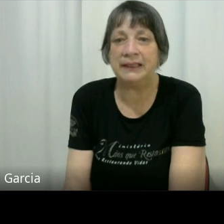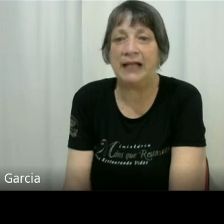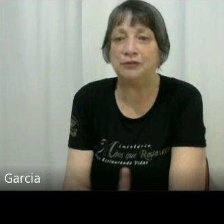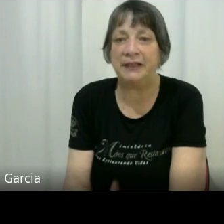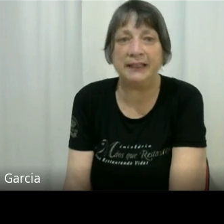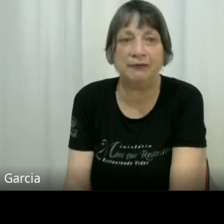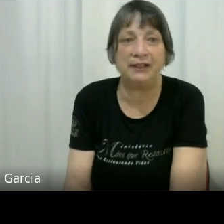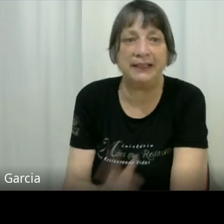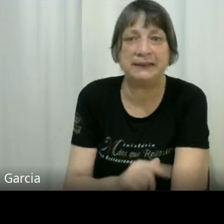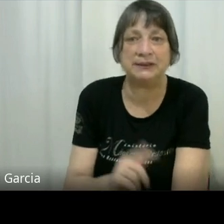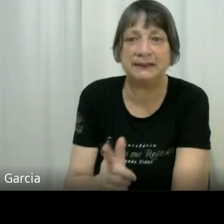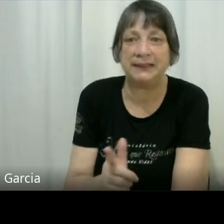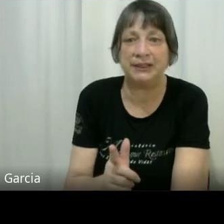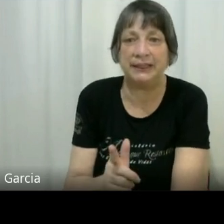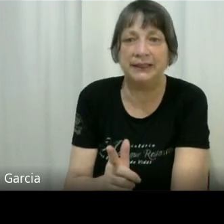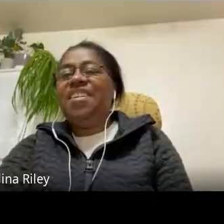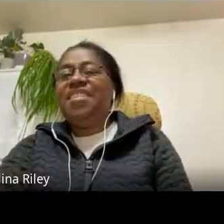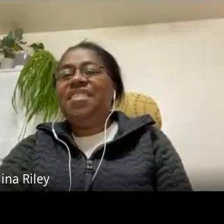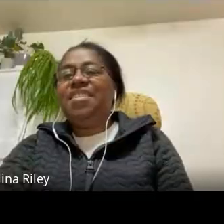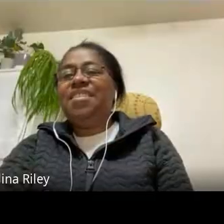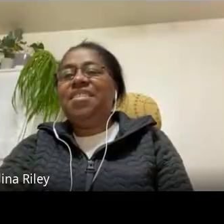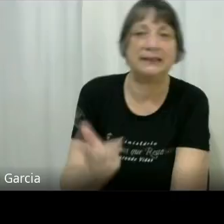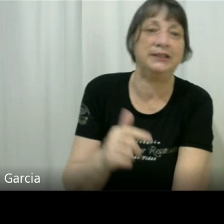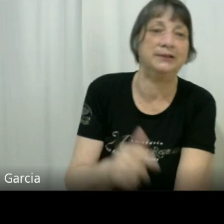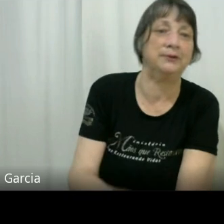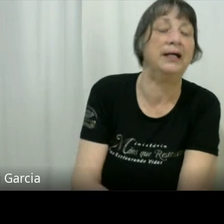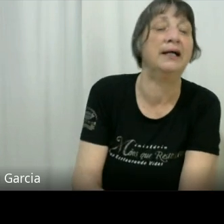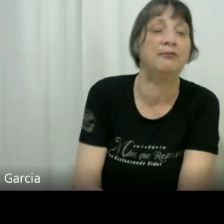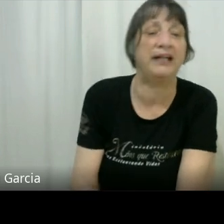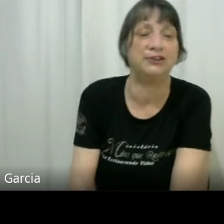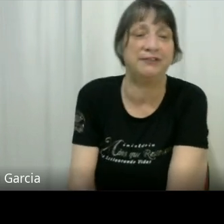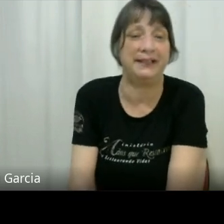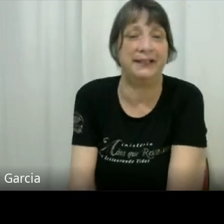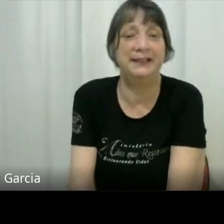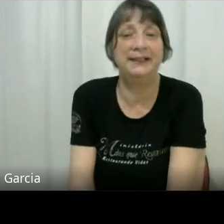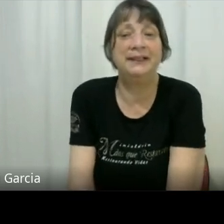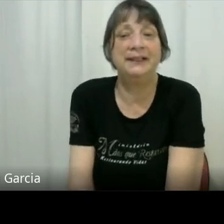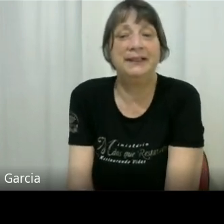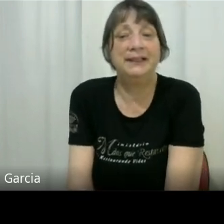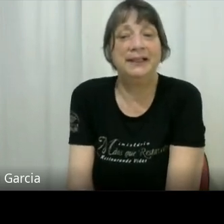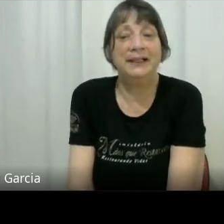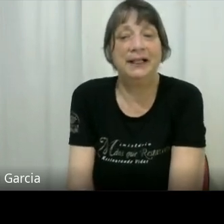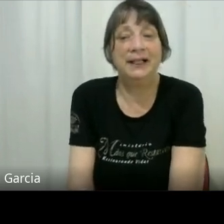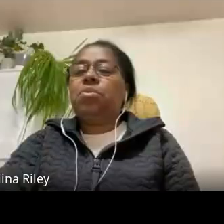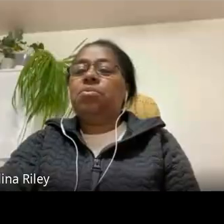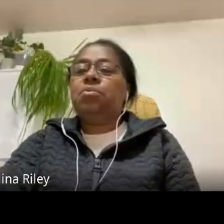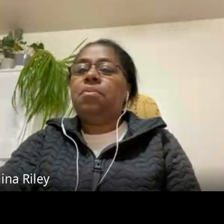Tatiana, a Jovelina foi antes ou a Tatiana? A Tatiana entrou. Fala, Jovelina.